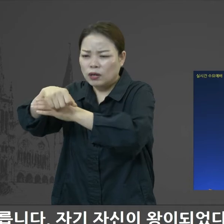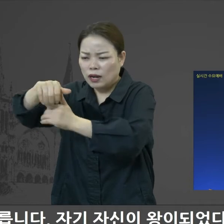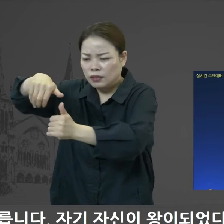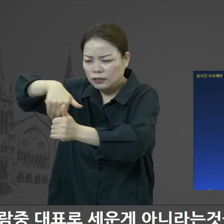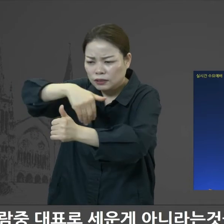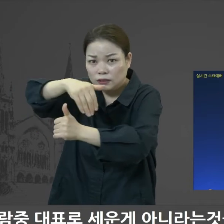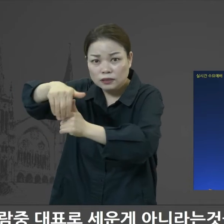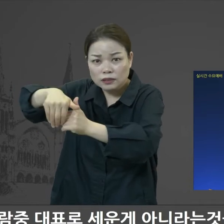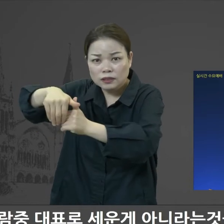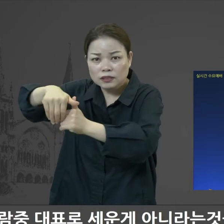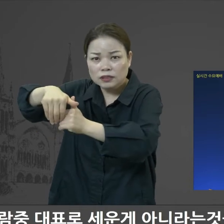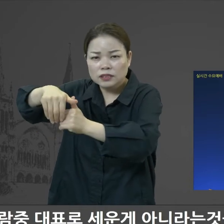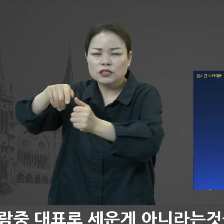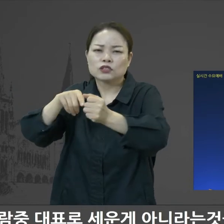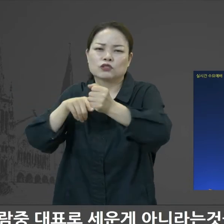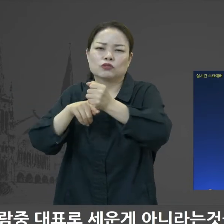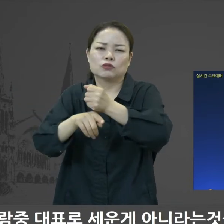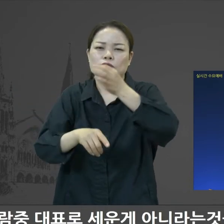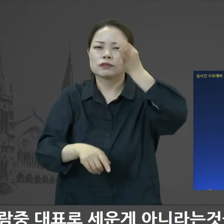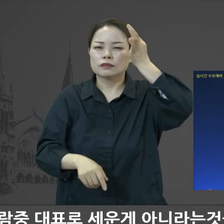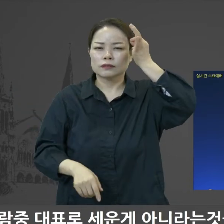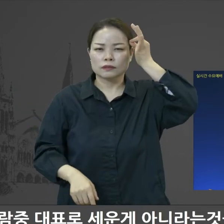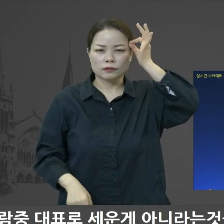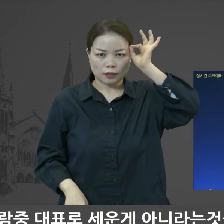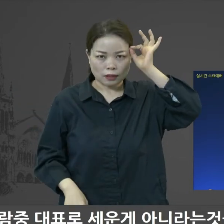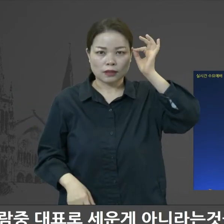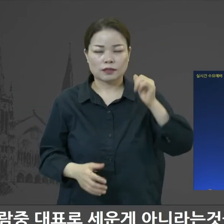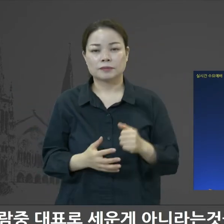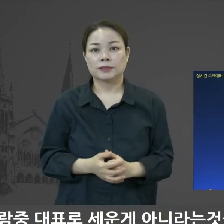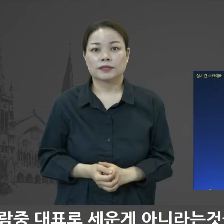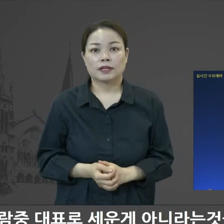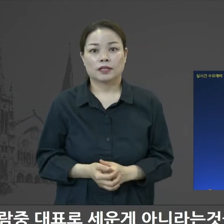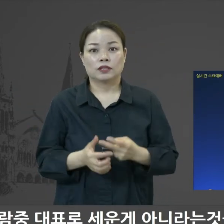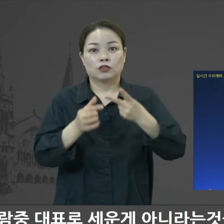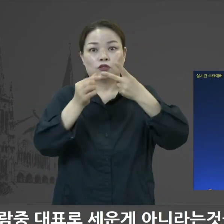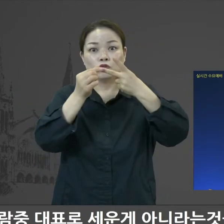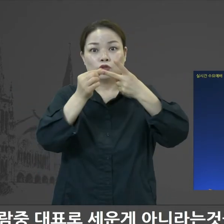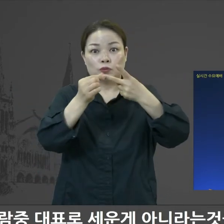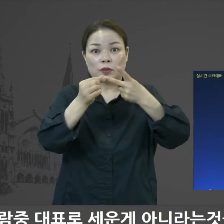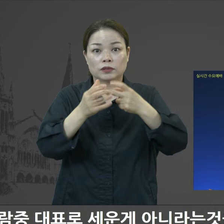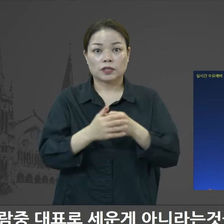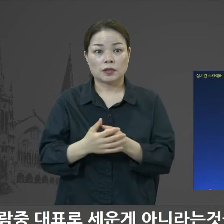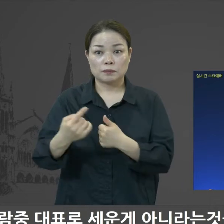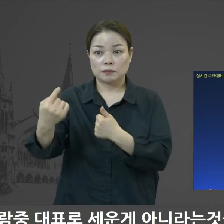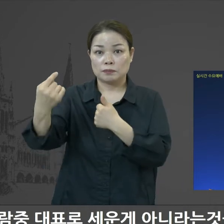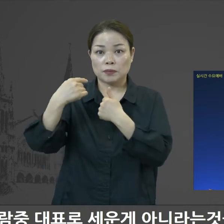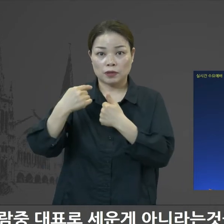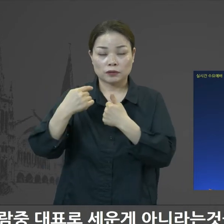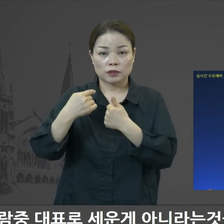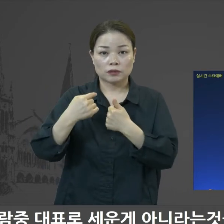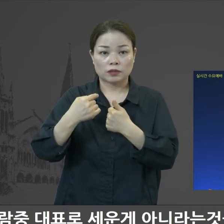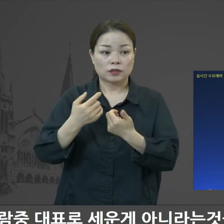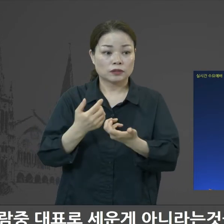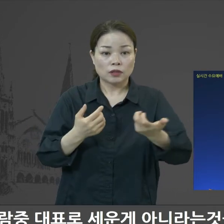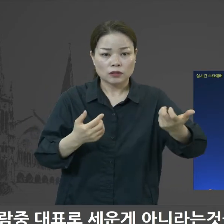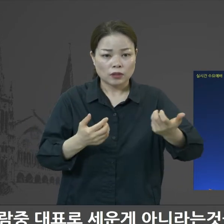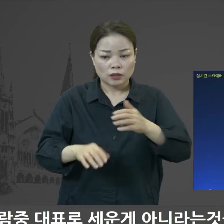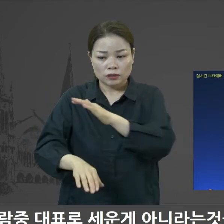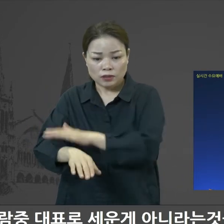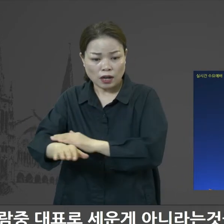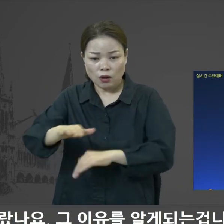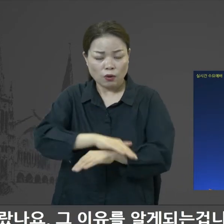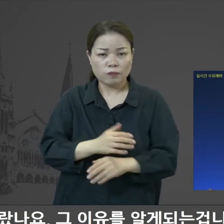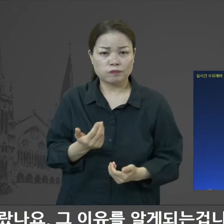환경을 허락하신 이유를 깨닫게 된다는 것이죠. 두 번째, 이 명령을 떠나지 않아서 좌로나